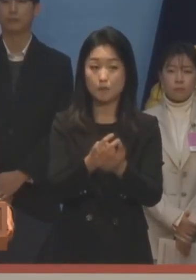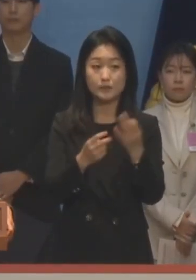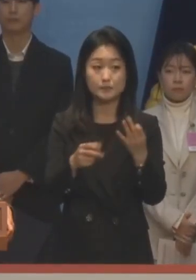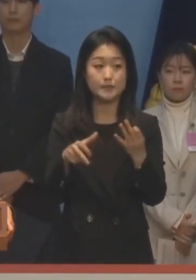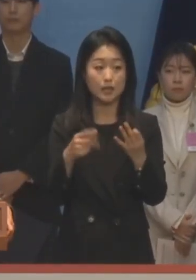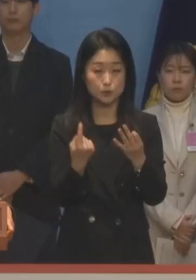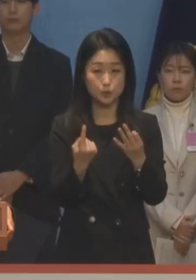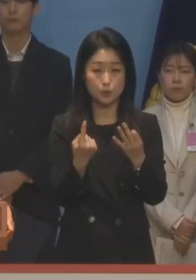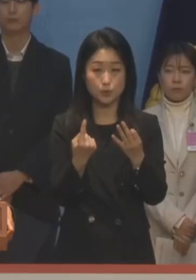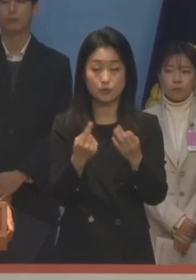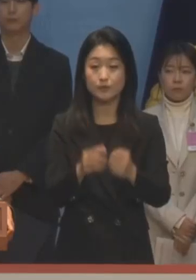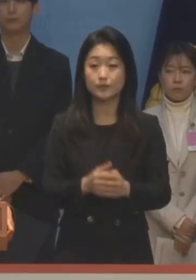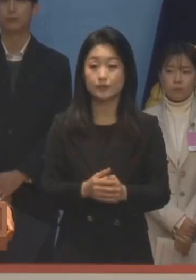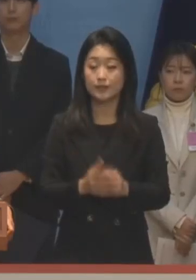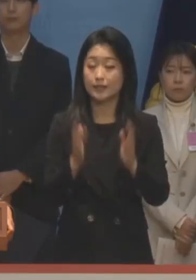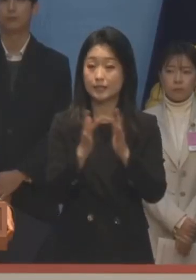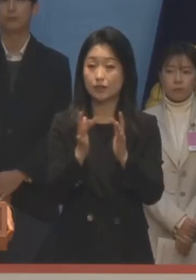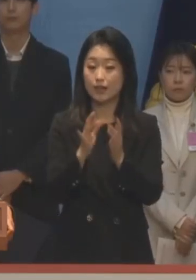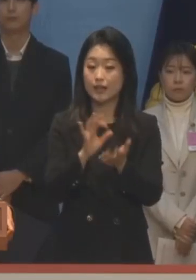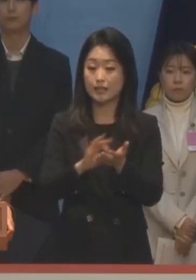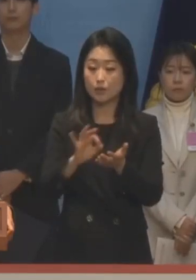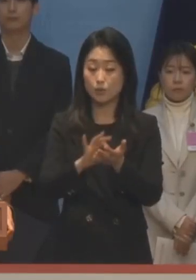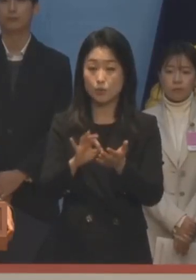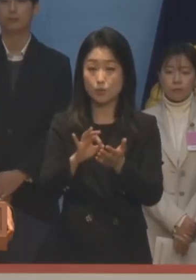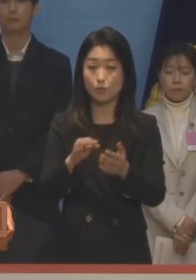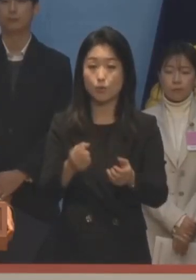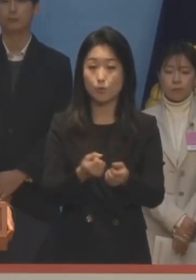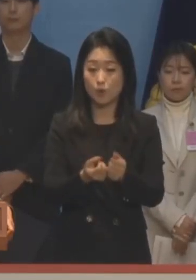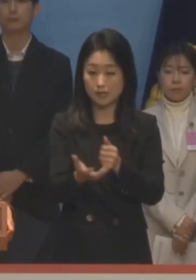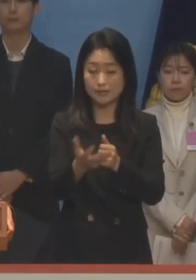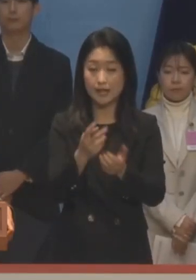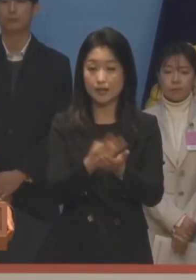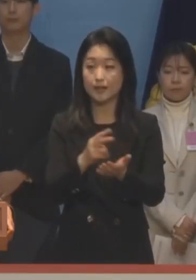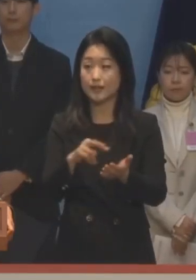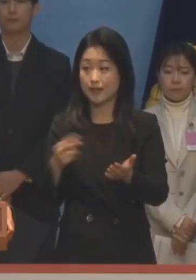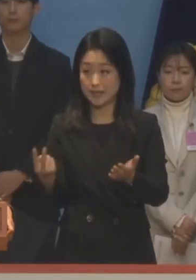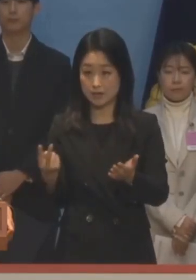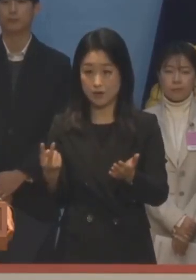제14조, 인터넷 이용의 확산 개정을